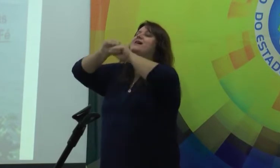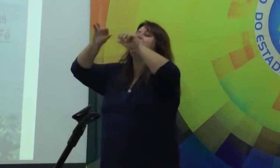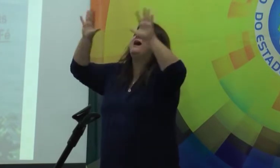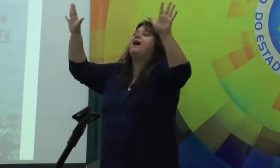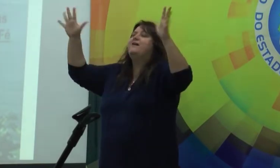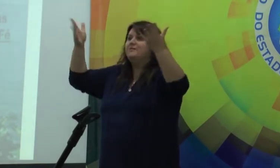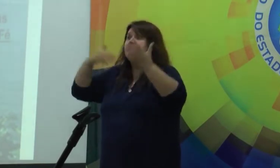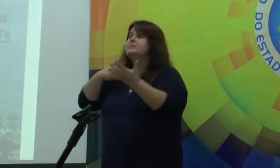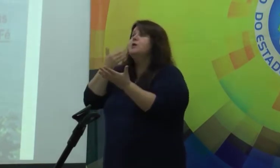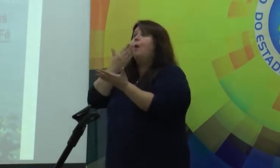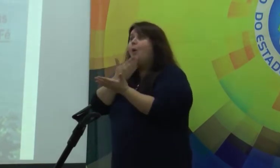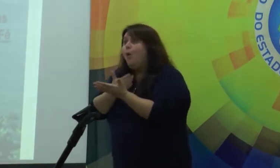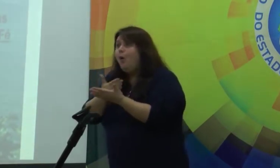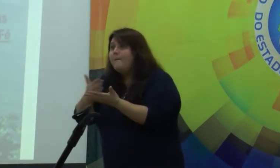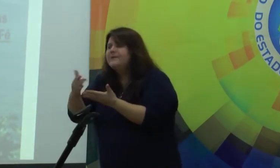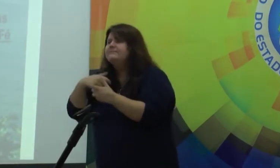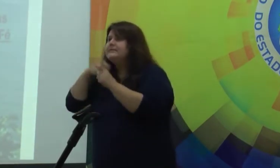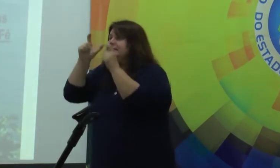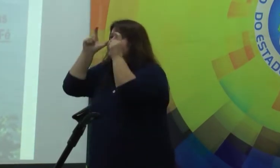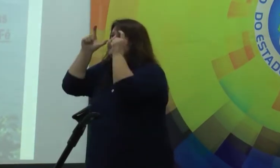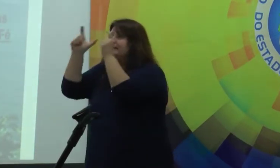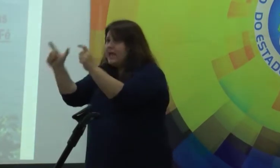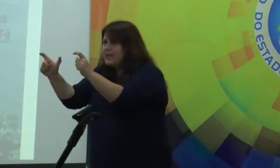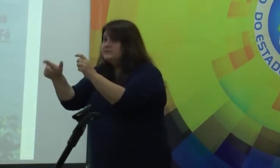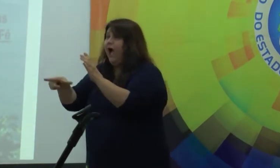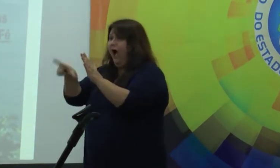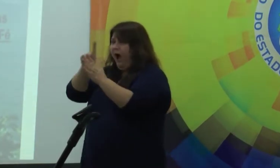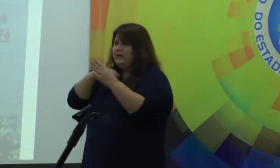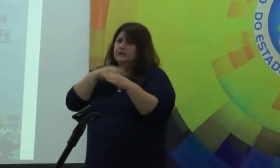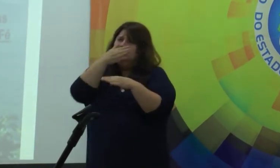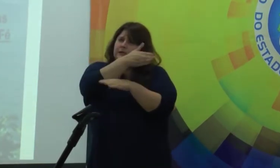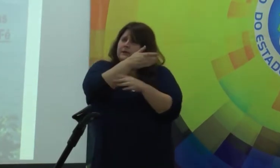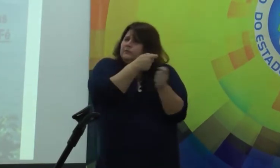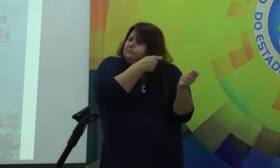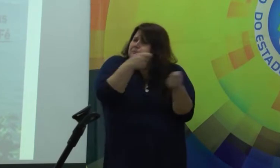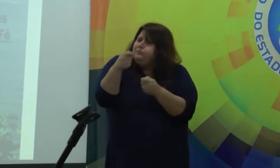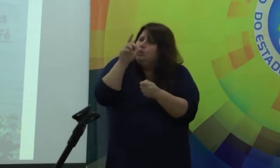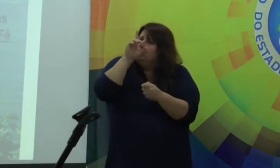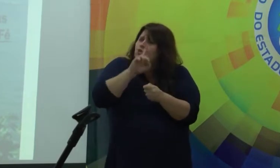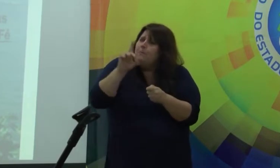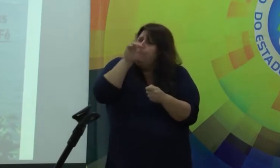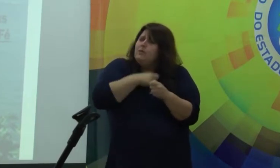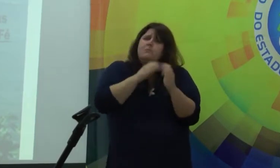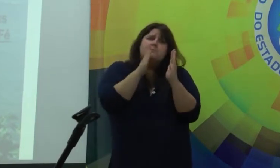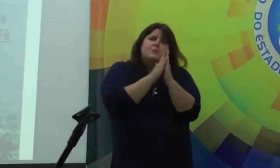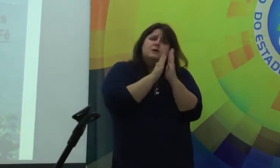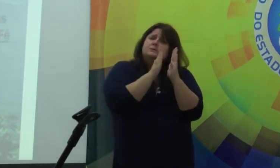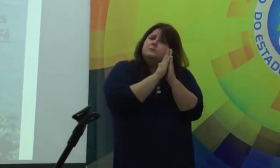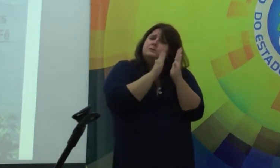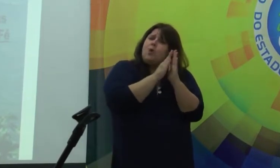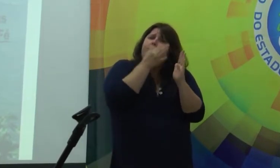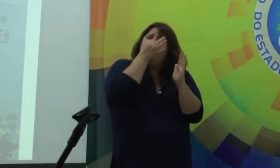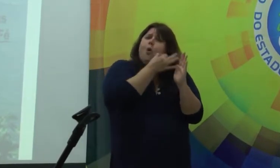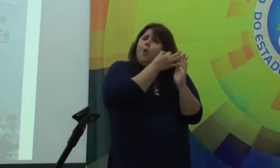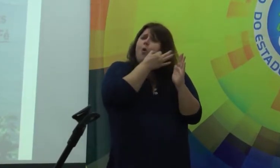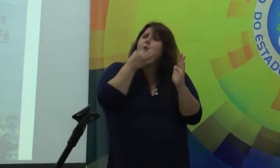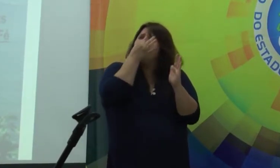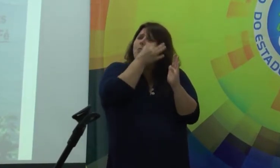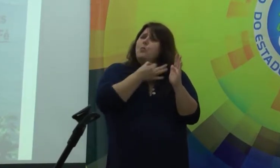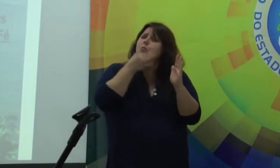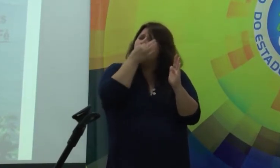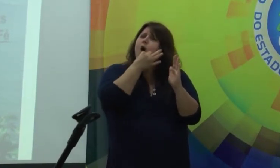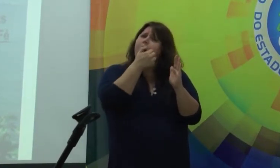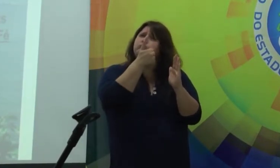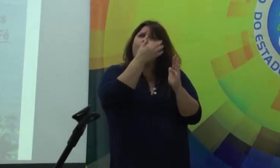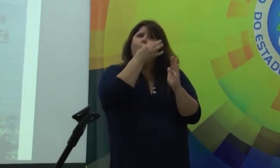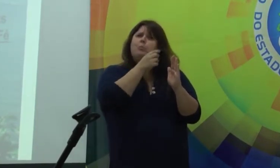estava achando e veio à tona a resposta. E aí eu comecei a me interessar, porque antes eu